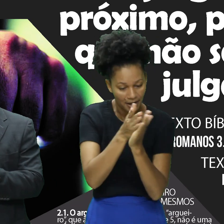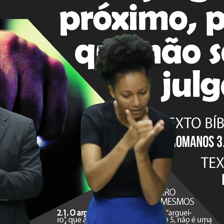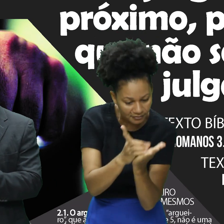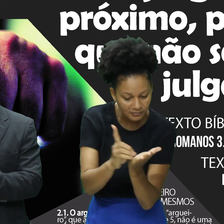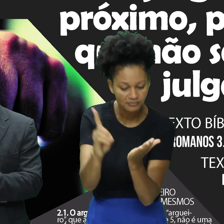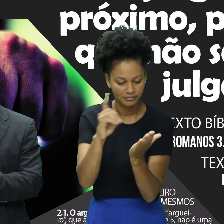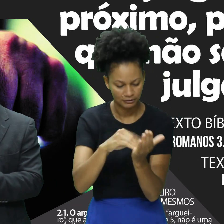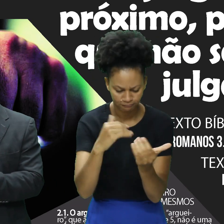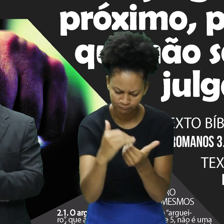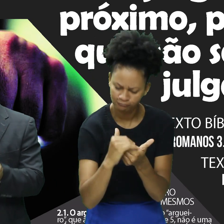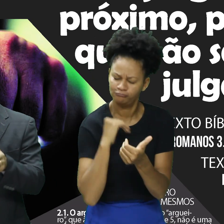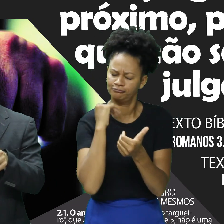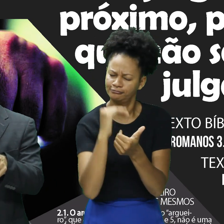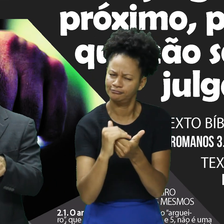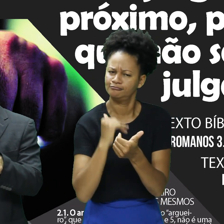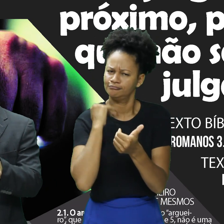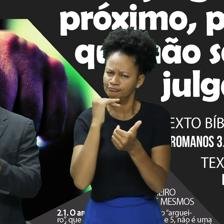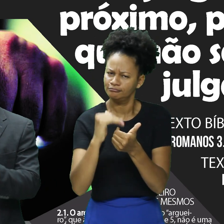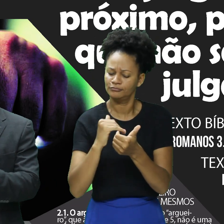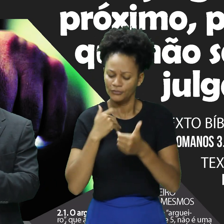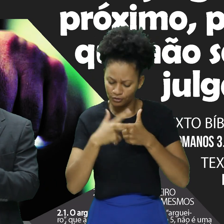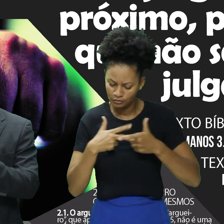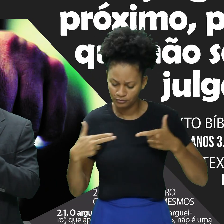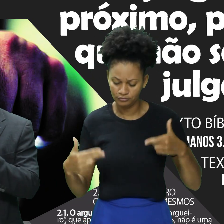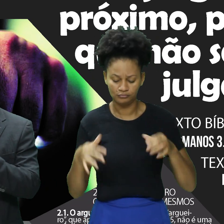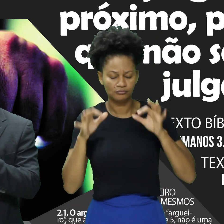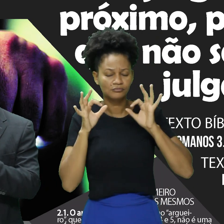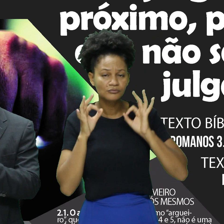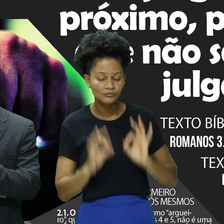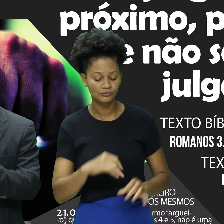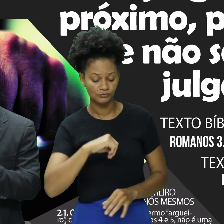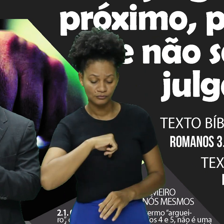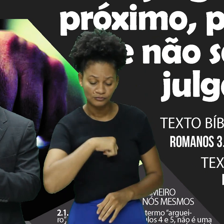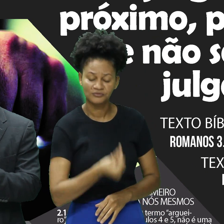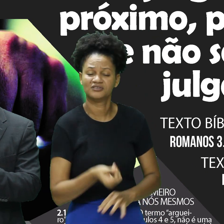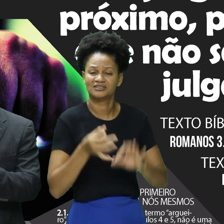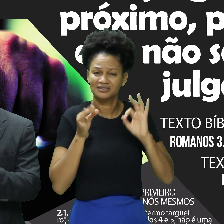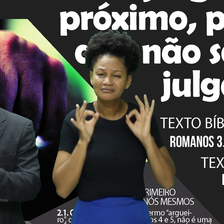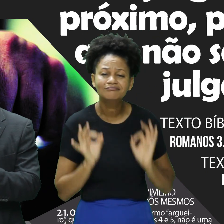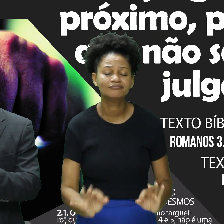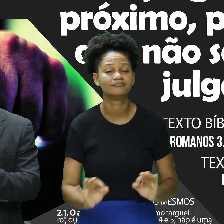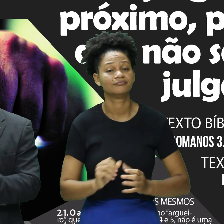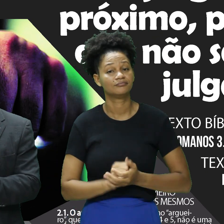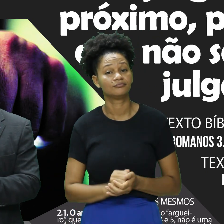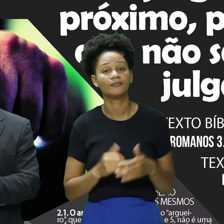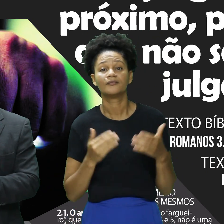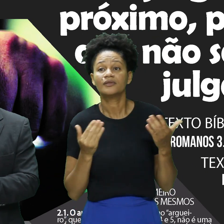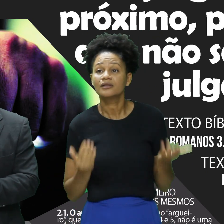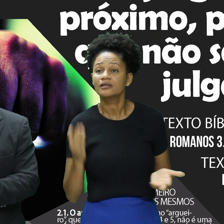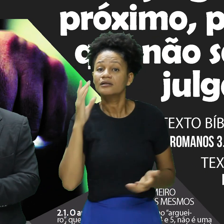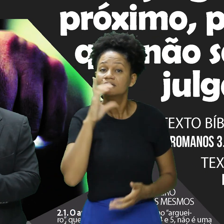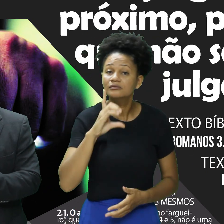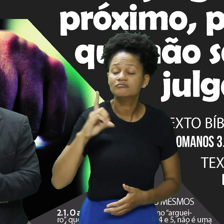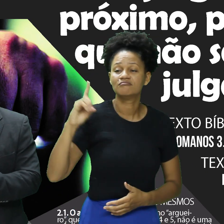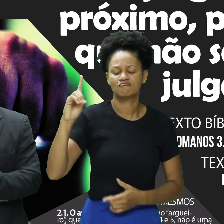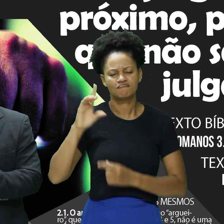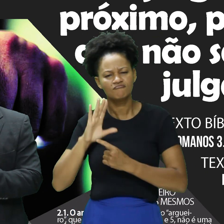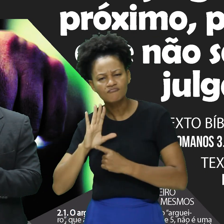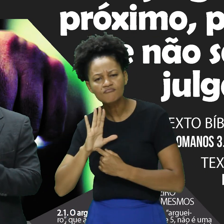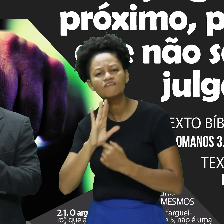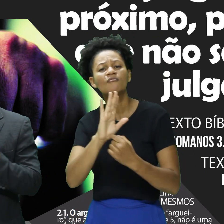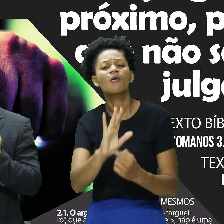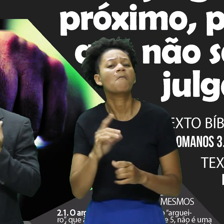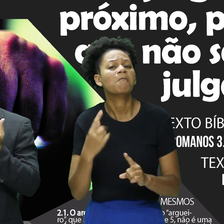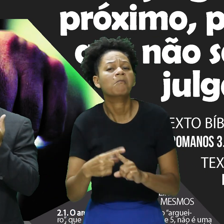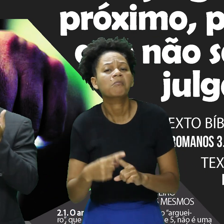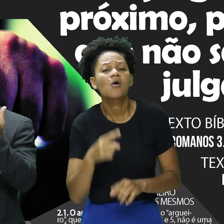Deus que nos orienta para fazer as coisas certas, ter as atitudes corretas. Então Deus, ele mostra